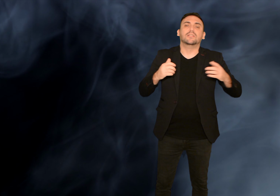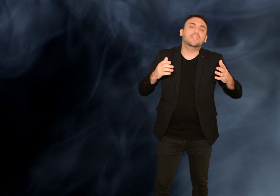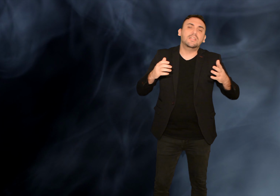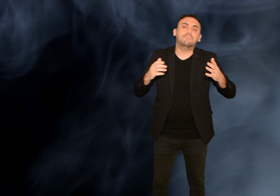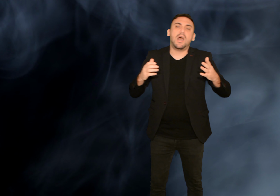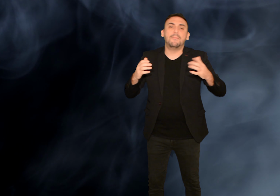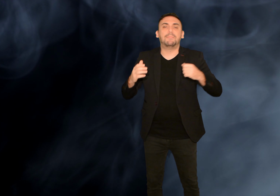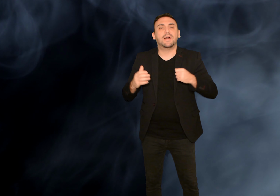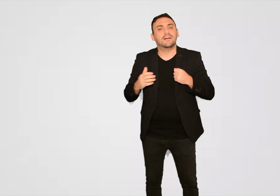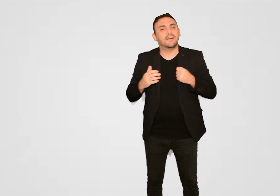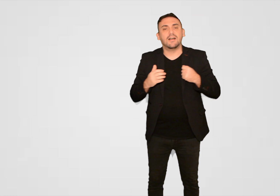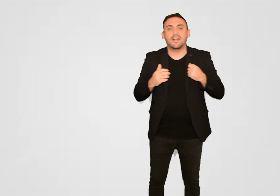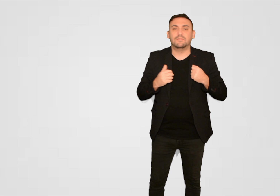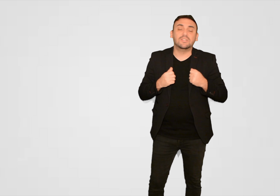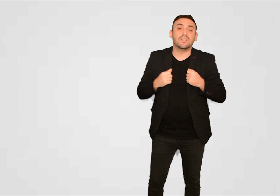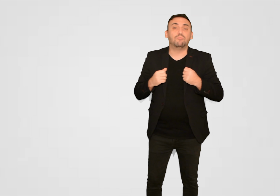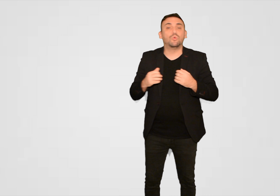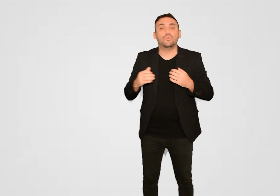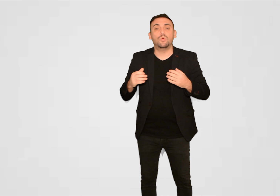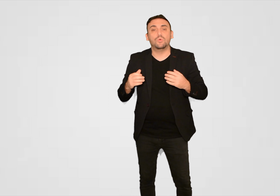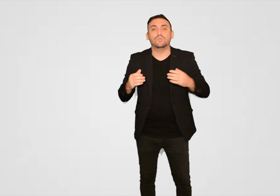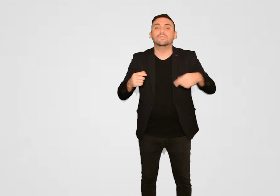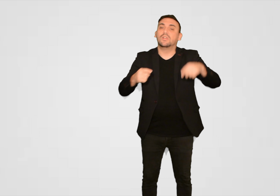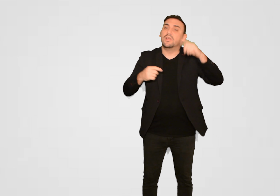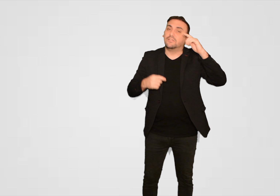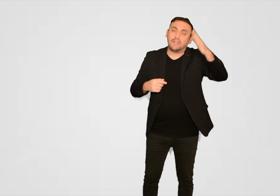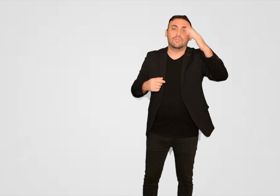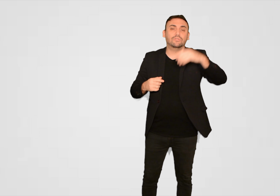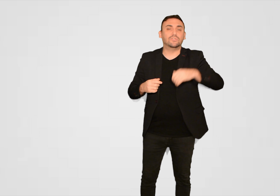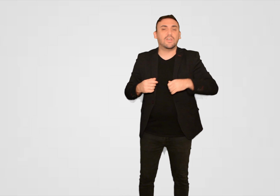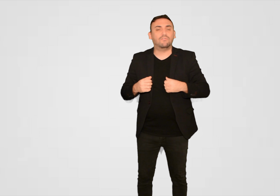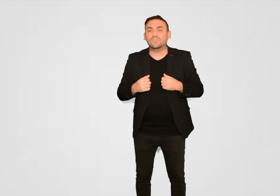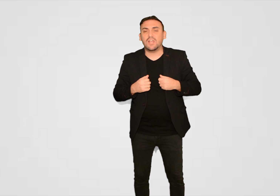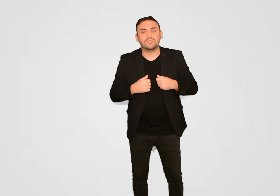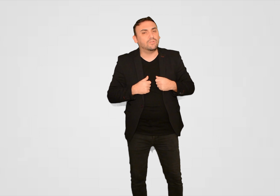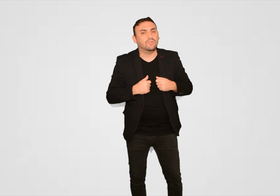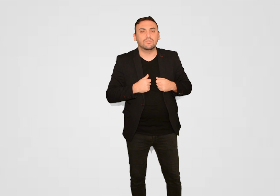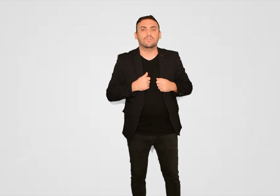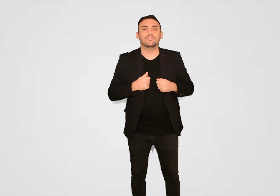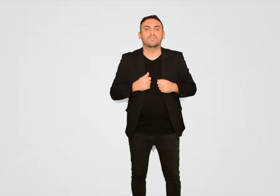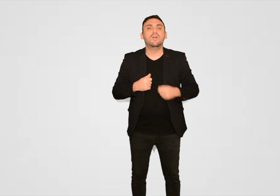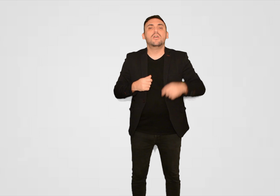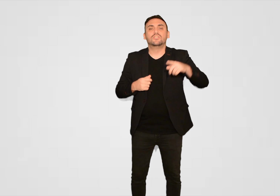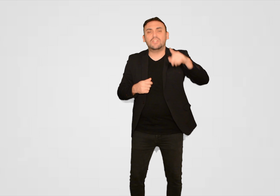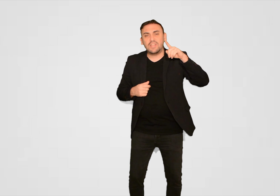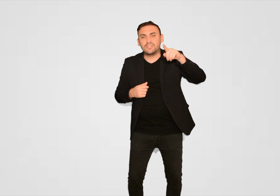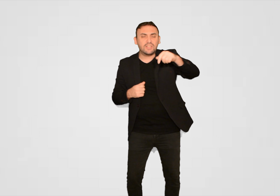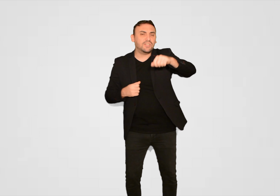Inima-n palmă s-a-mpus Și tot nu se-a fost de-așu Și de ce și